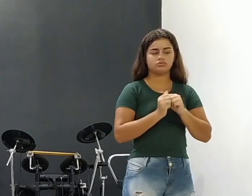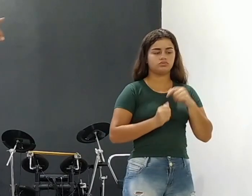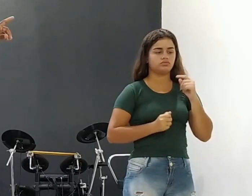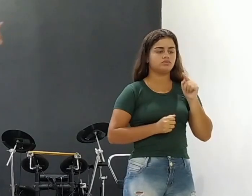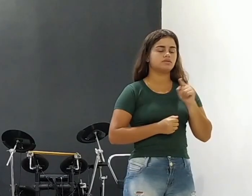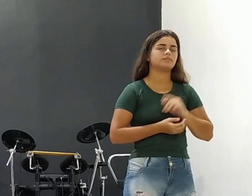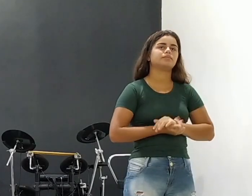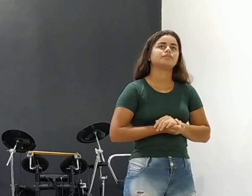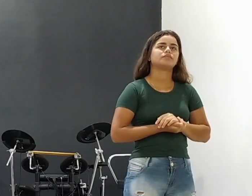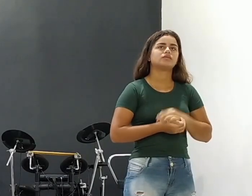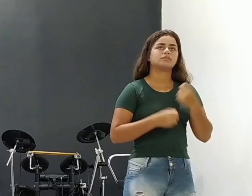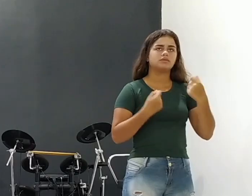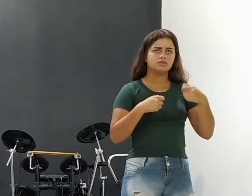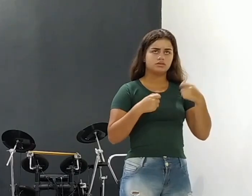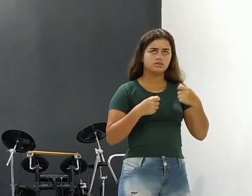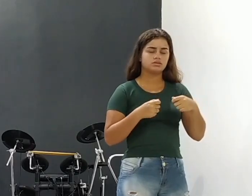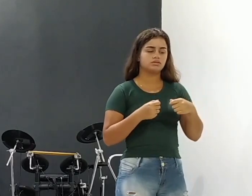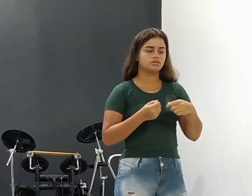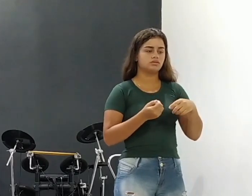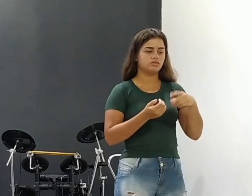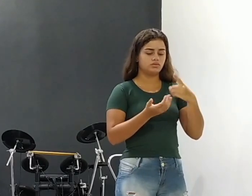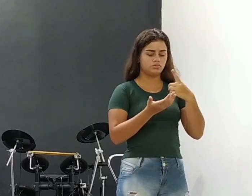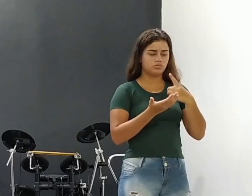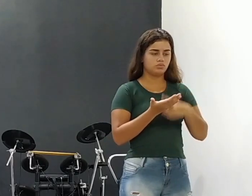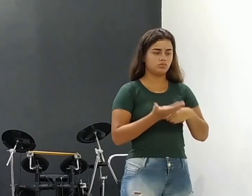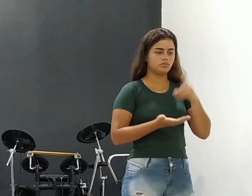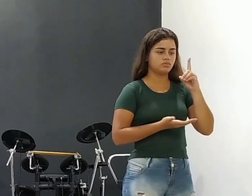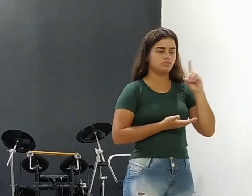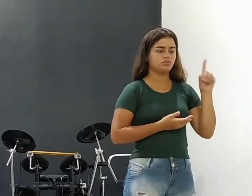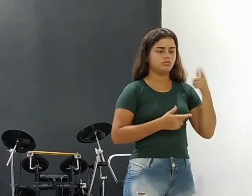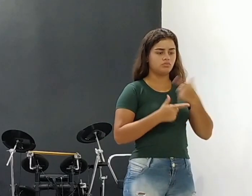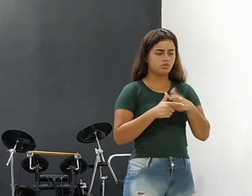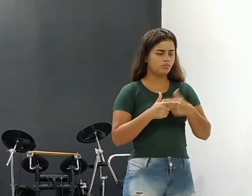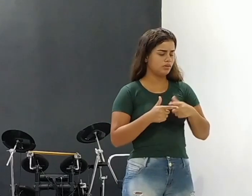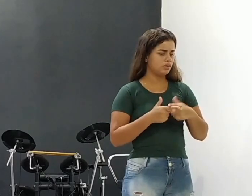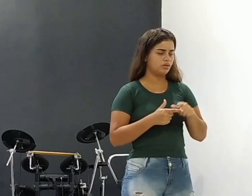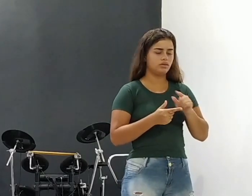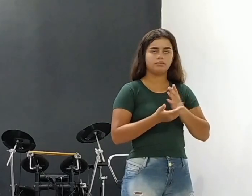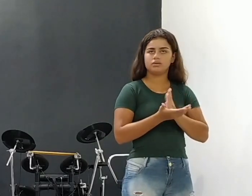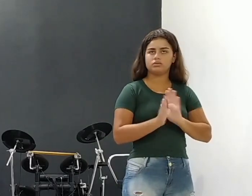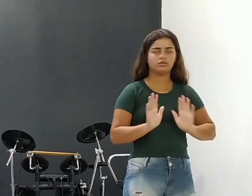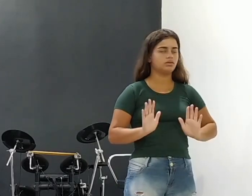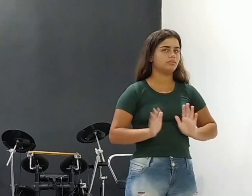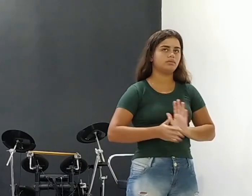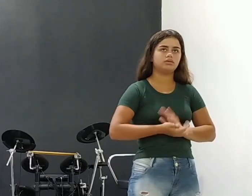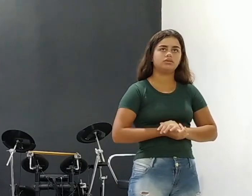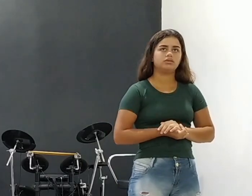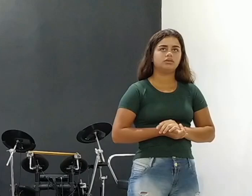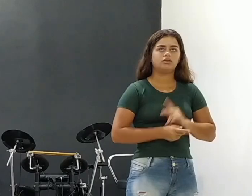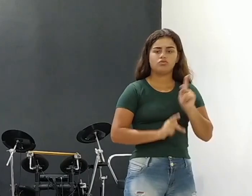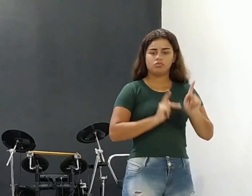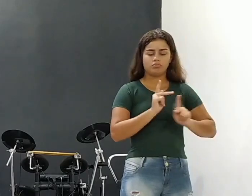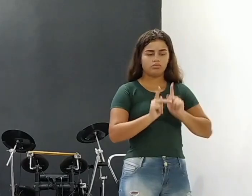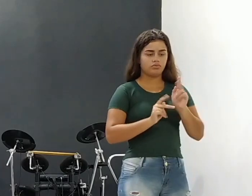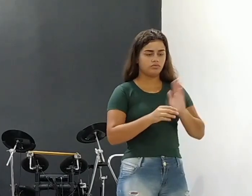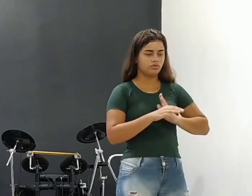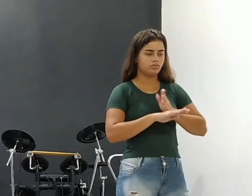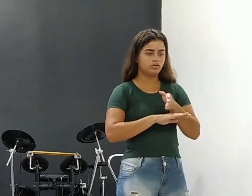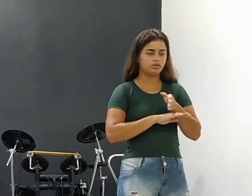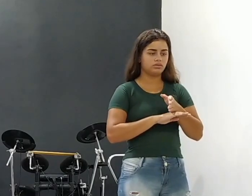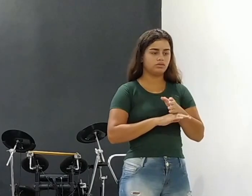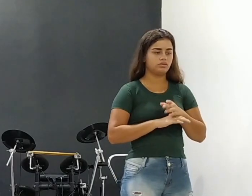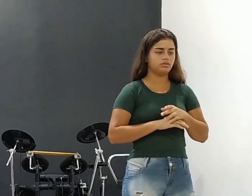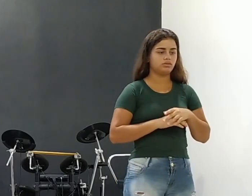não firmar compromisso comigo, muralha não cai. Se você não firmar compromisso comigo, o povo não entra na terra que manda leite e